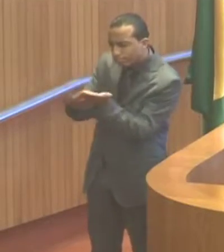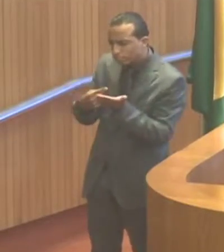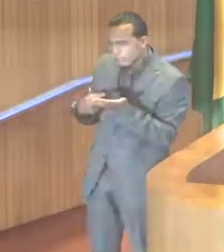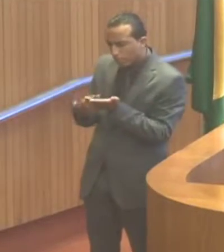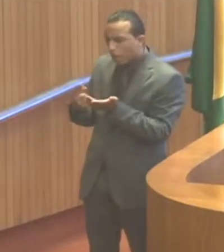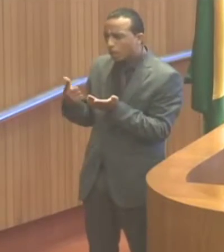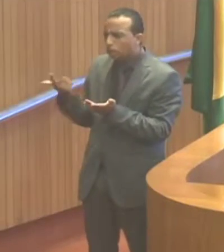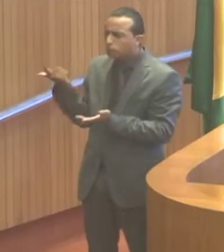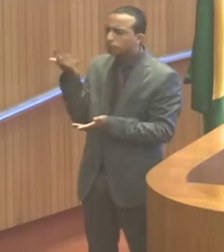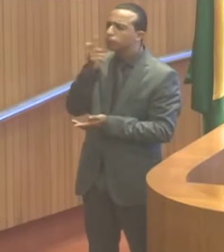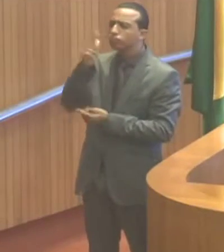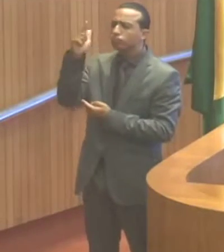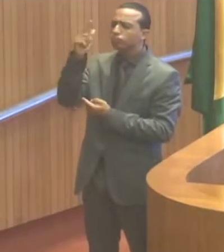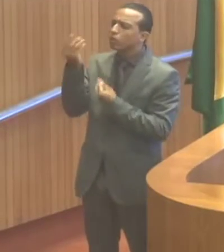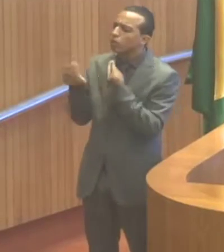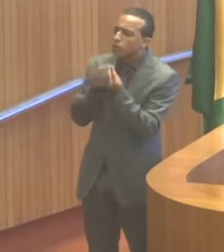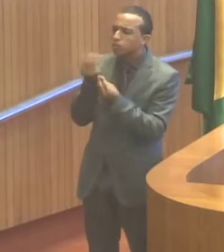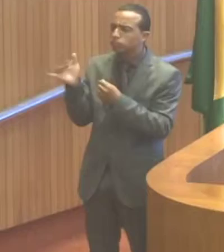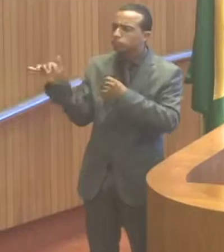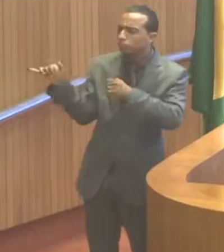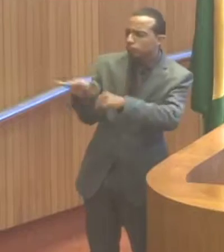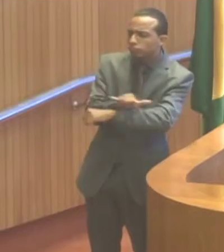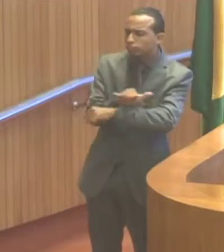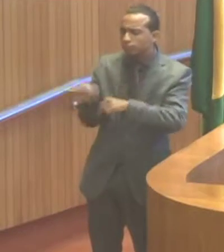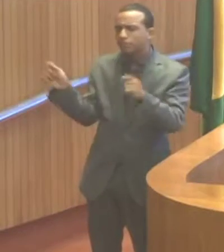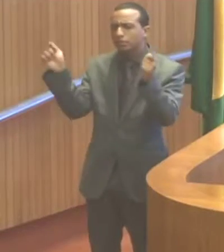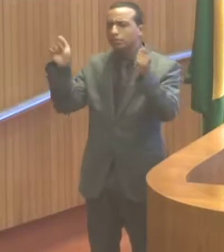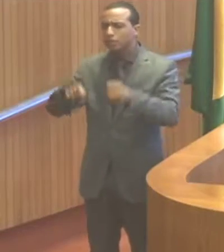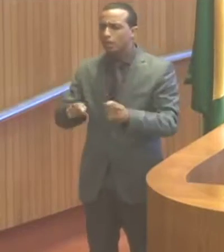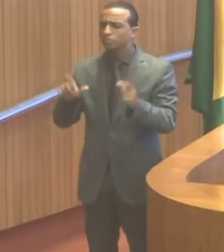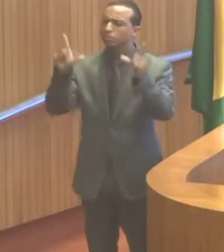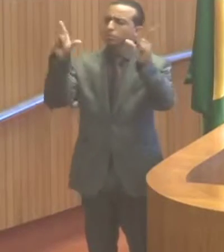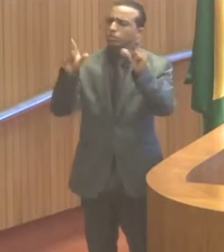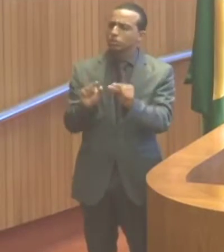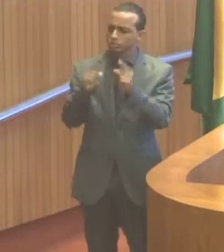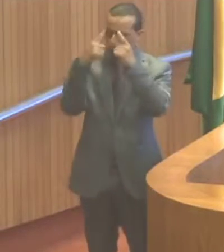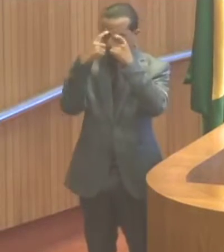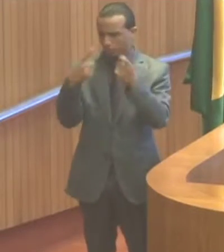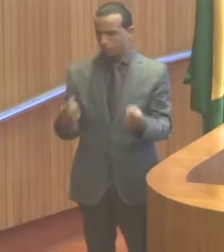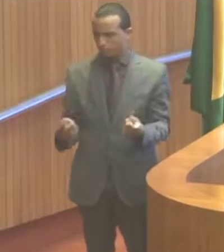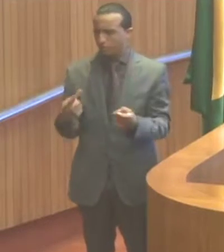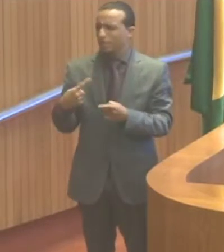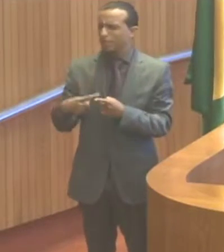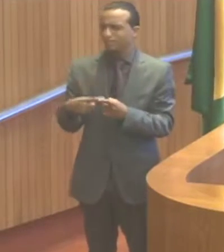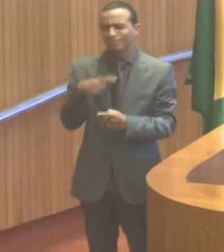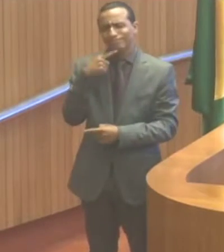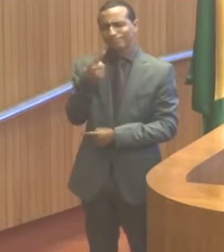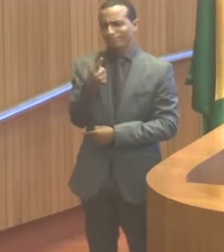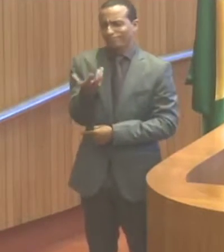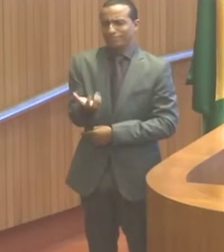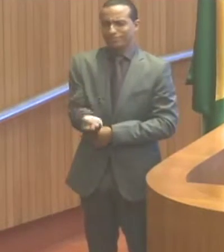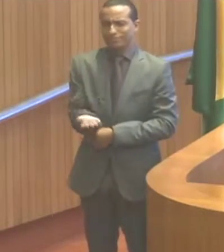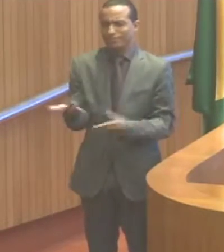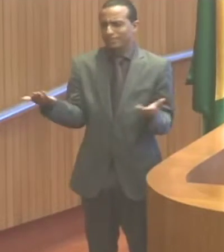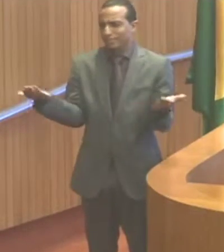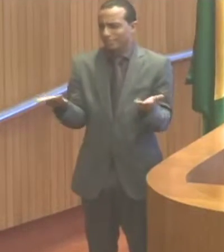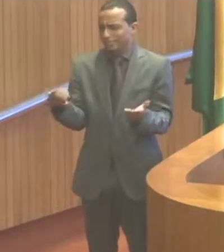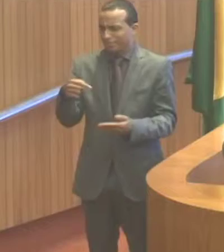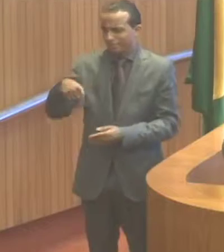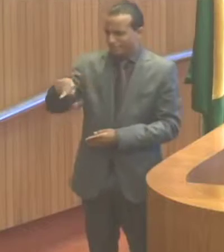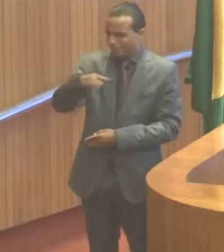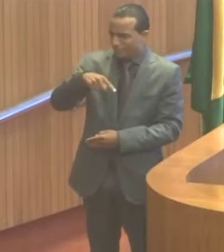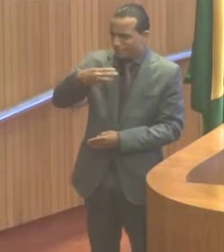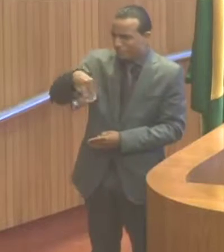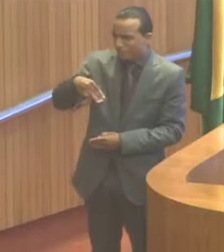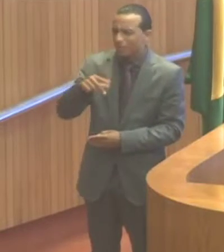para combater a violência nesse estado, porque não pode mais se admitir o que nós estamos vivendo aqui no Maranhão, que é um clima